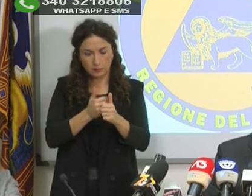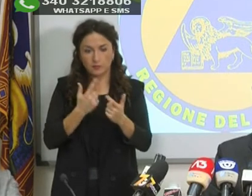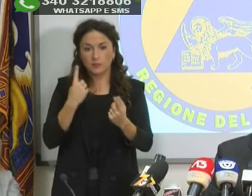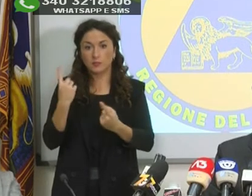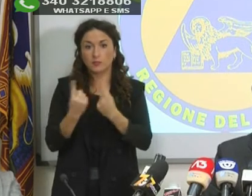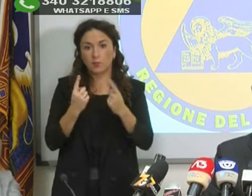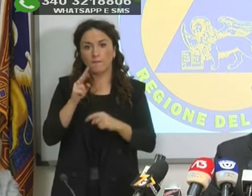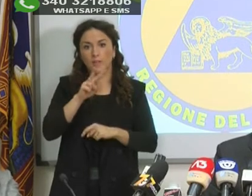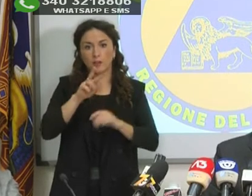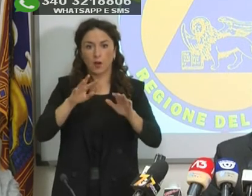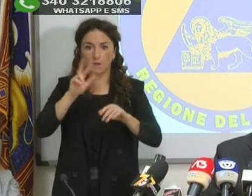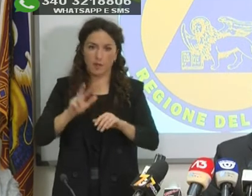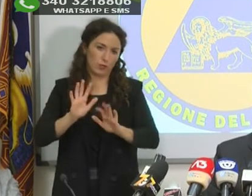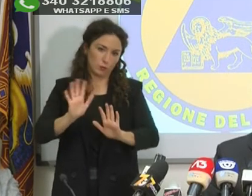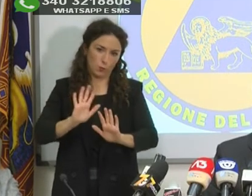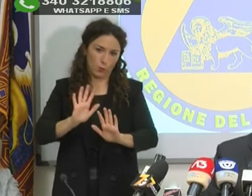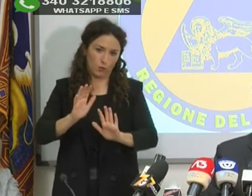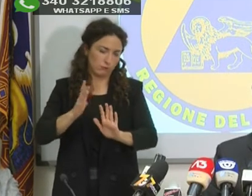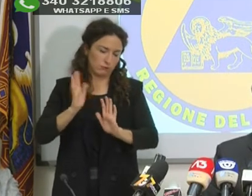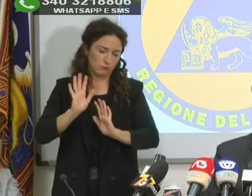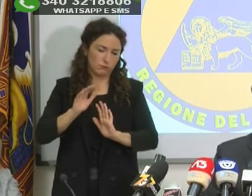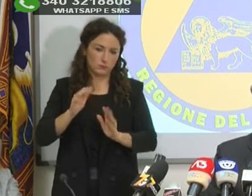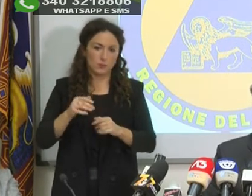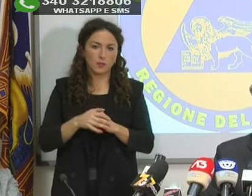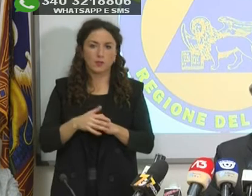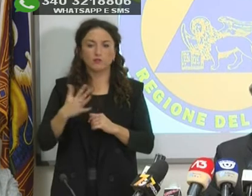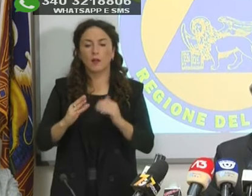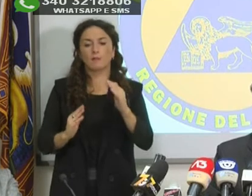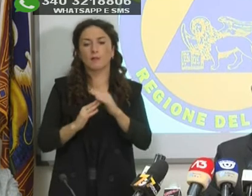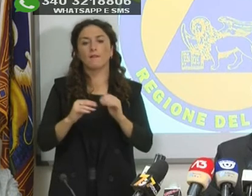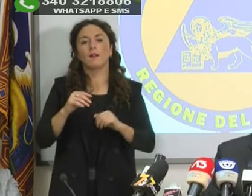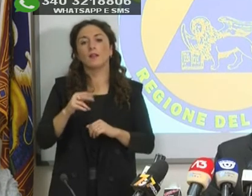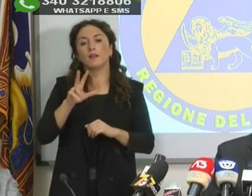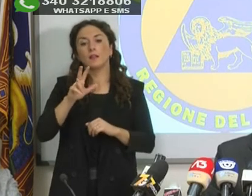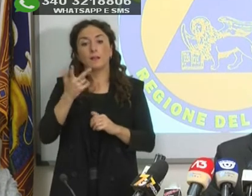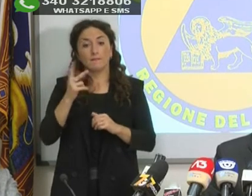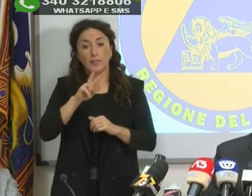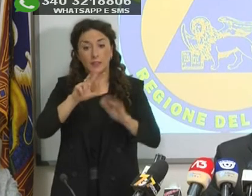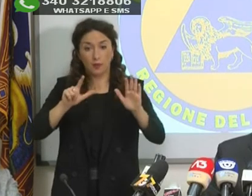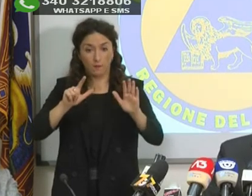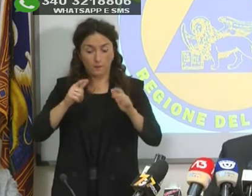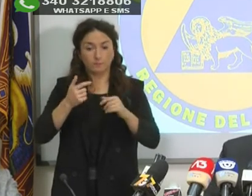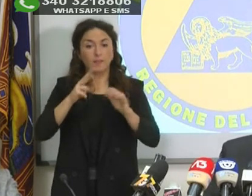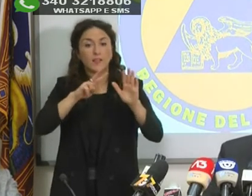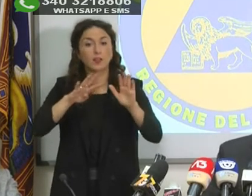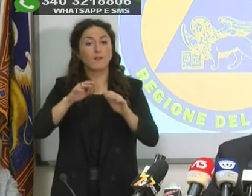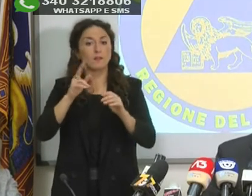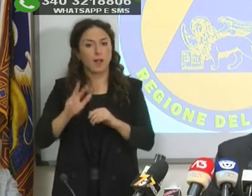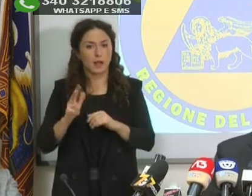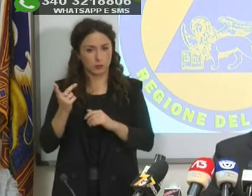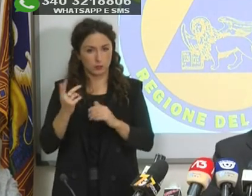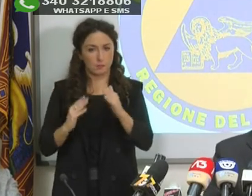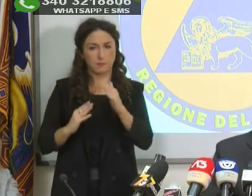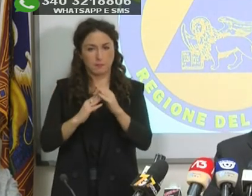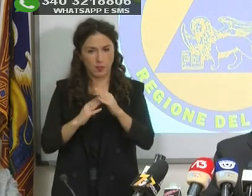che avevamo il 29 marzo, che abbiamo raggiunto il picco in terapia intensiva, e il 31 marzo, dove abbiamo raggiunto il picco invece nelle terapie non